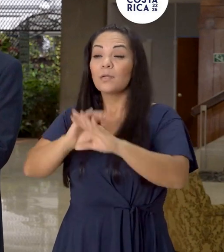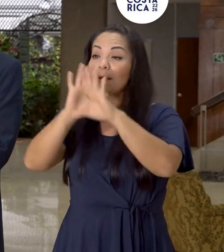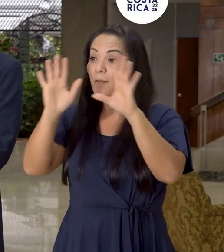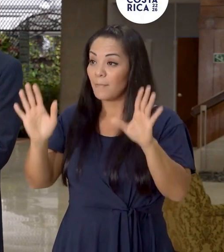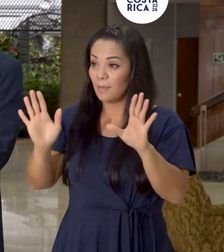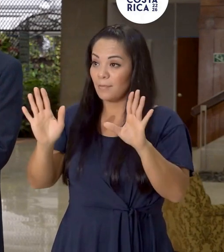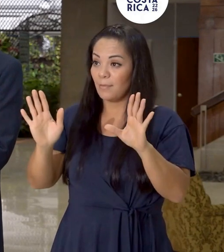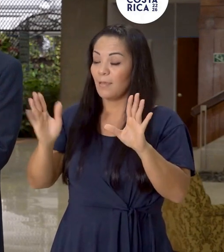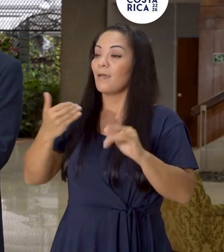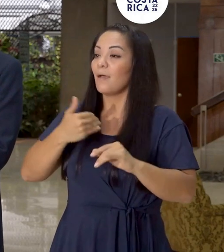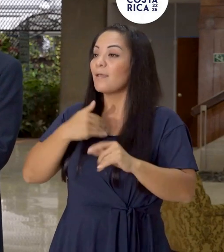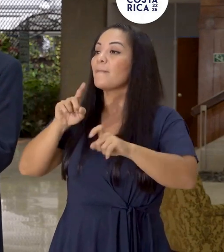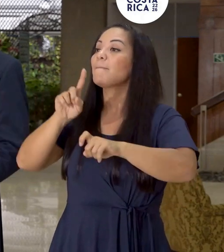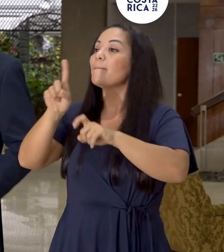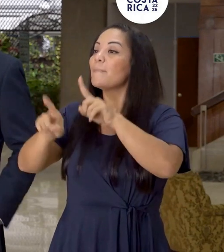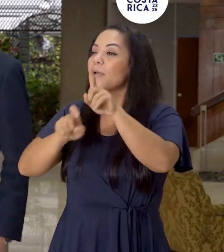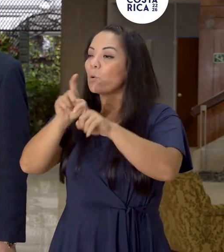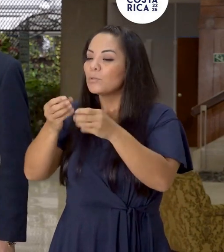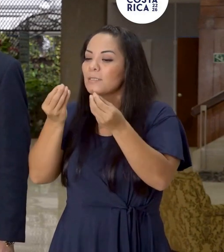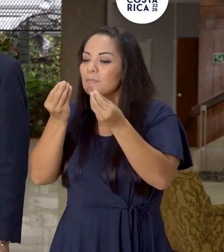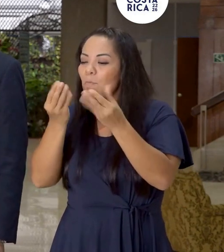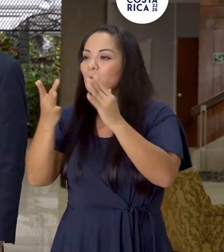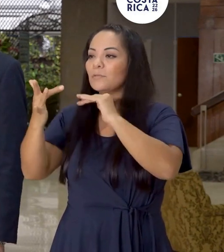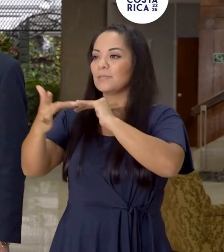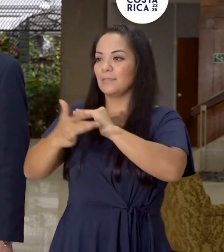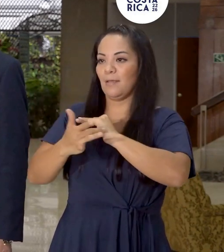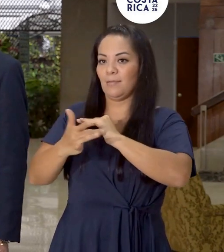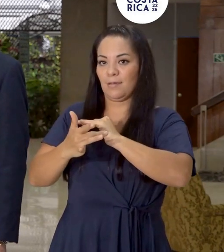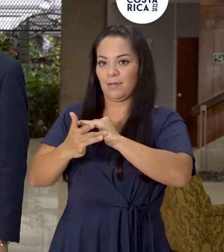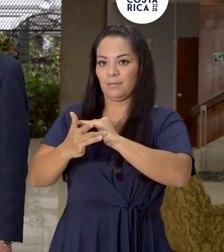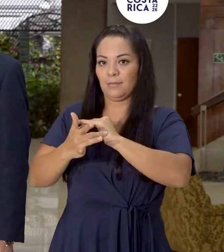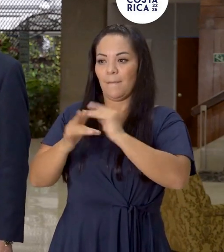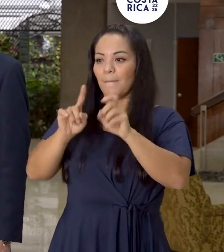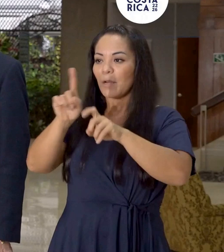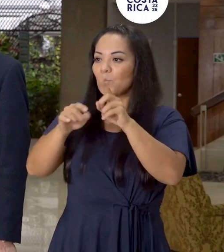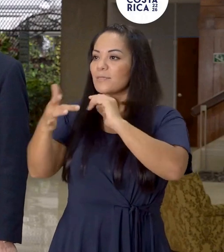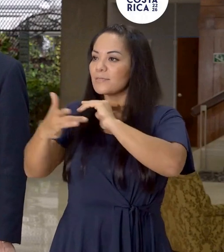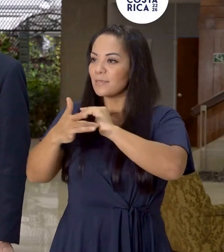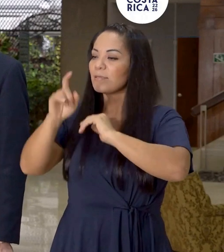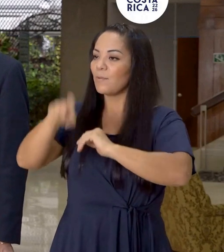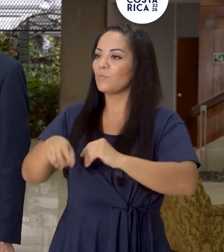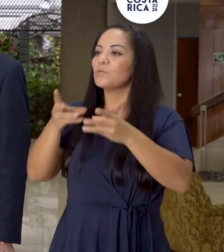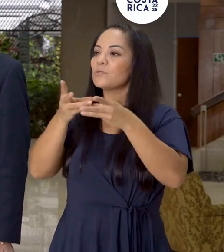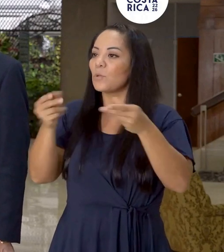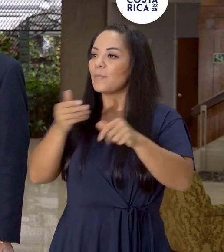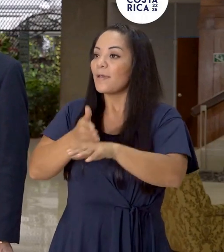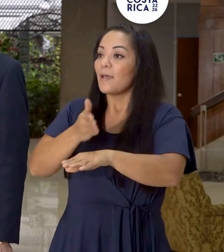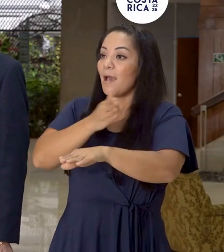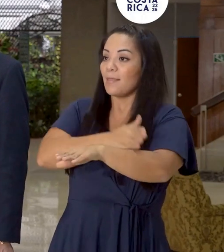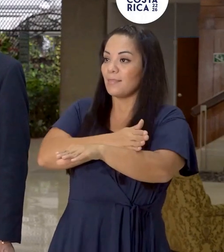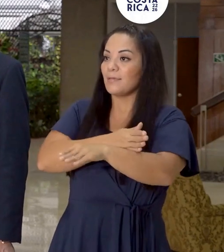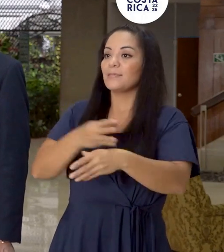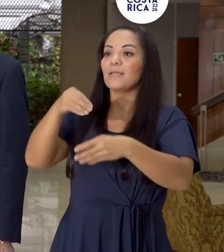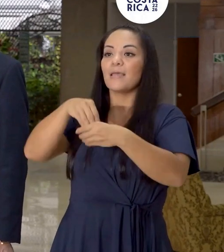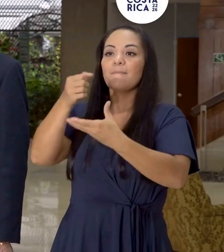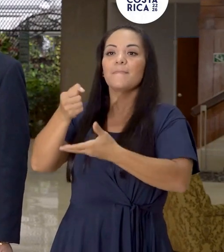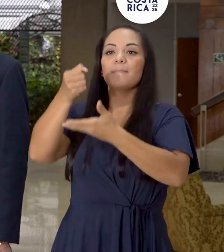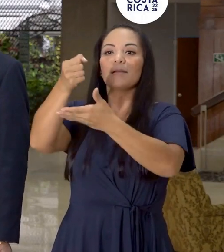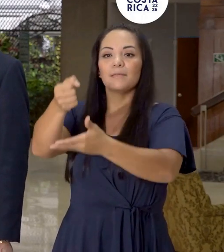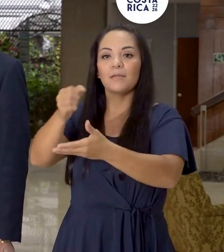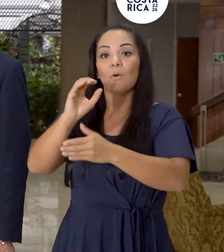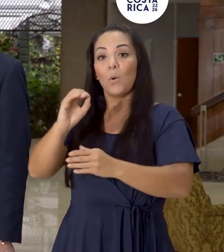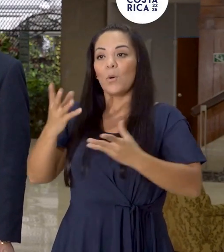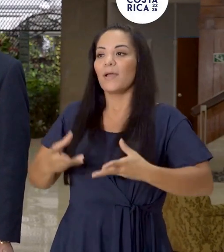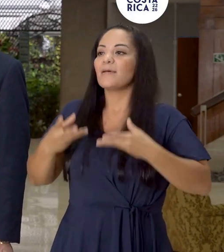hay preguntas muy técnicas e importantes que hay que resolver antes de invertir o gastar depende como se